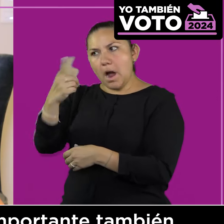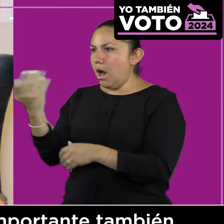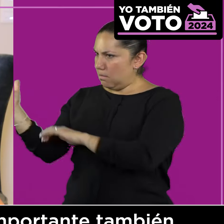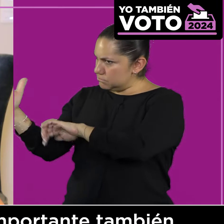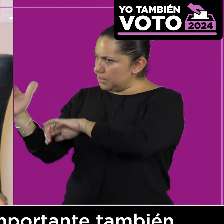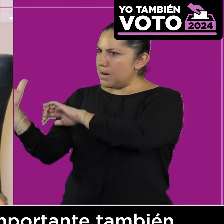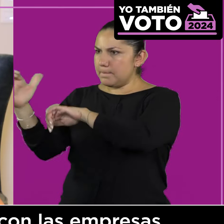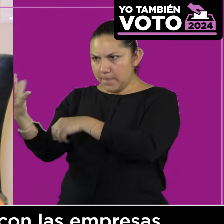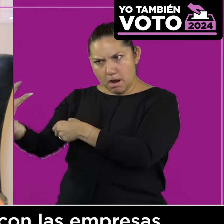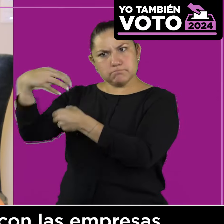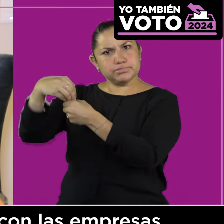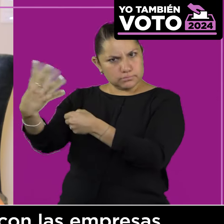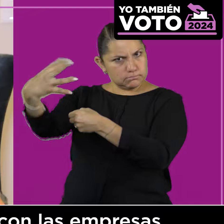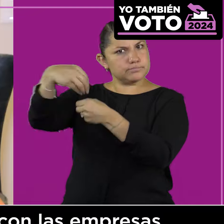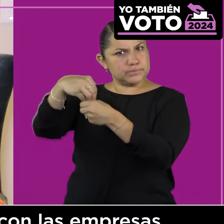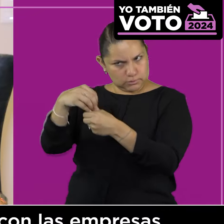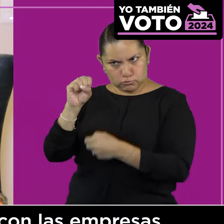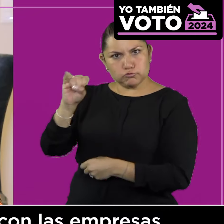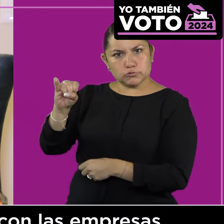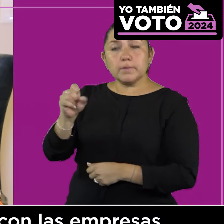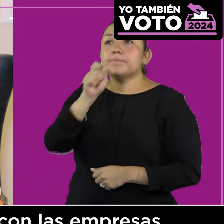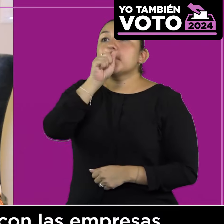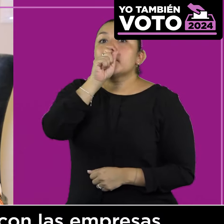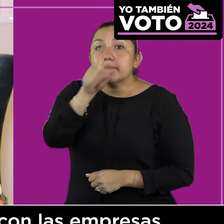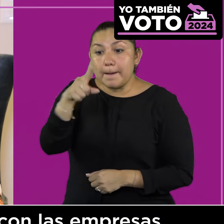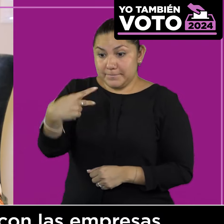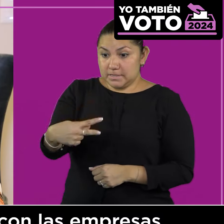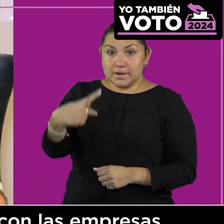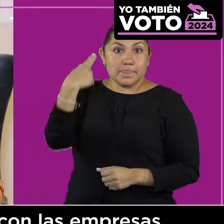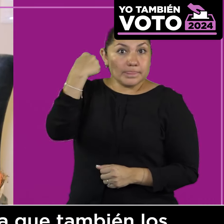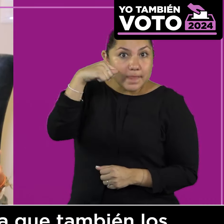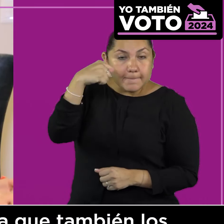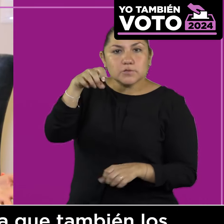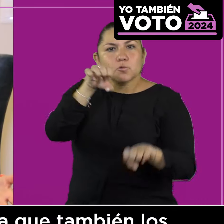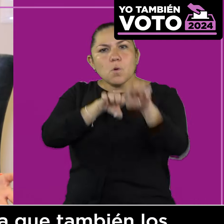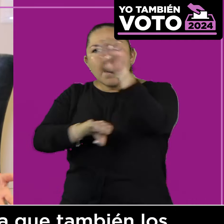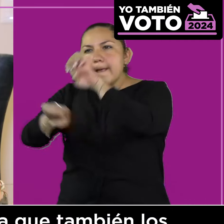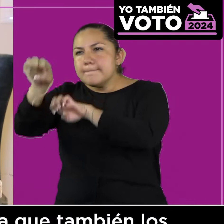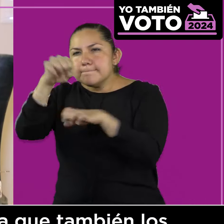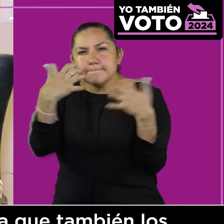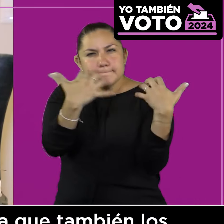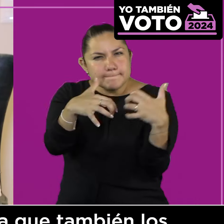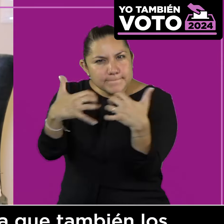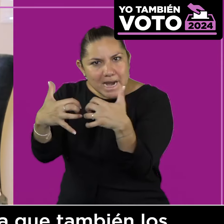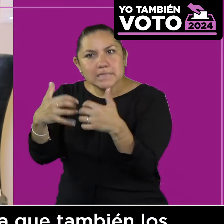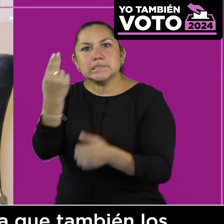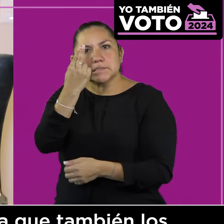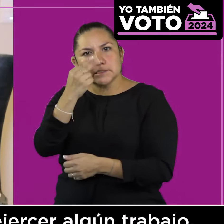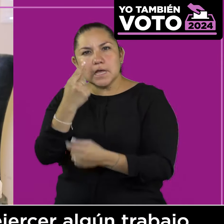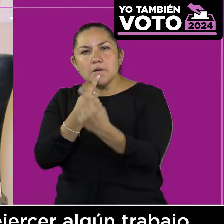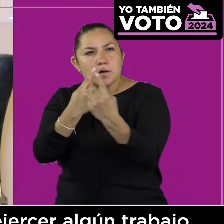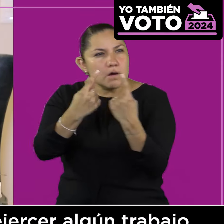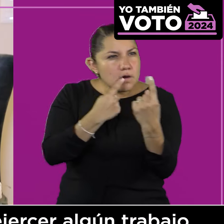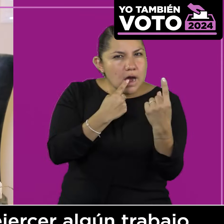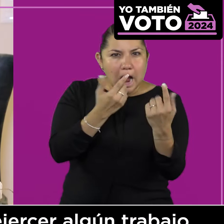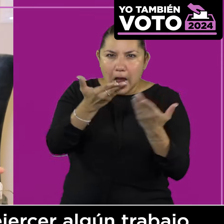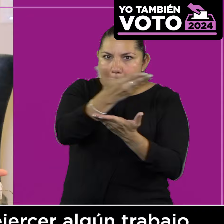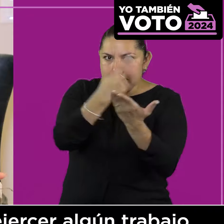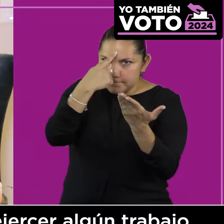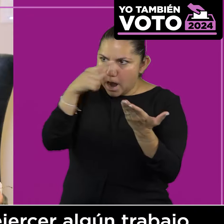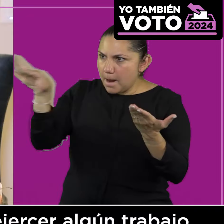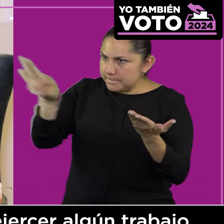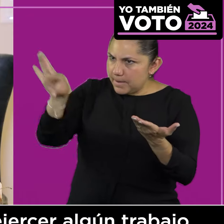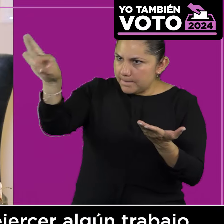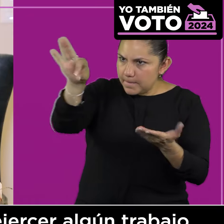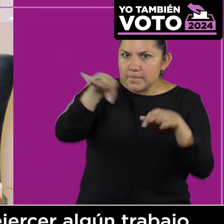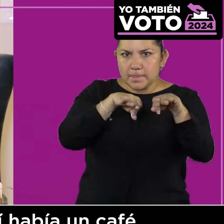muy importante también hacer convenio con las empresas tabasqueñas para que también los los contraten y puedan